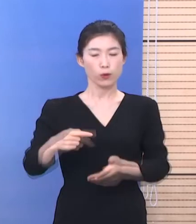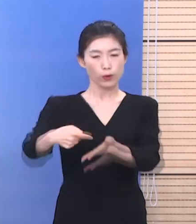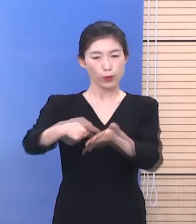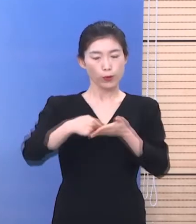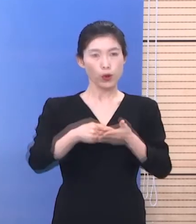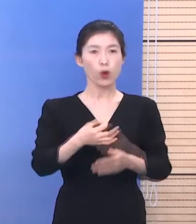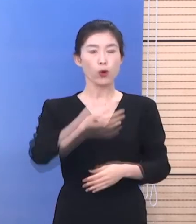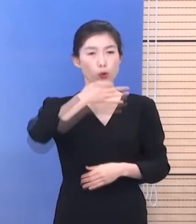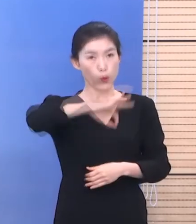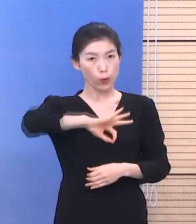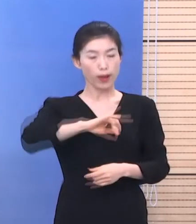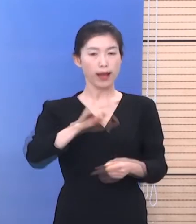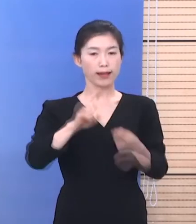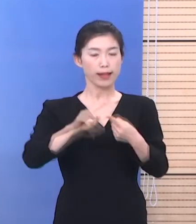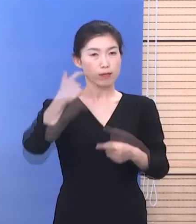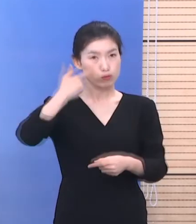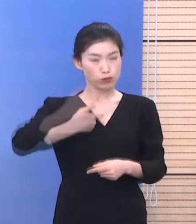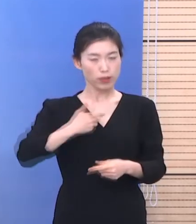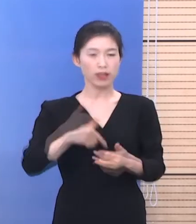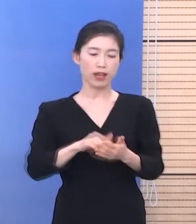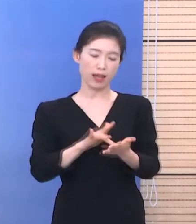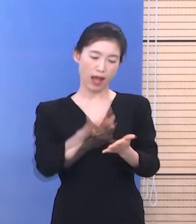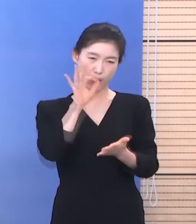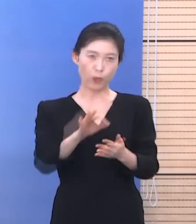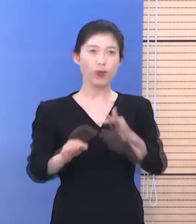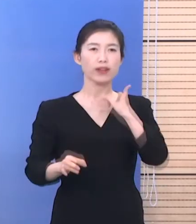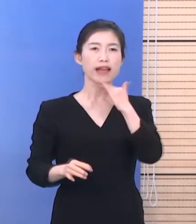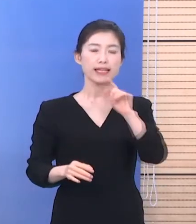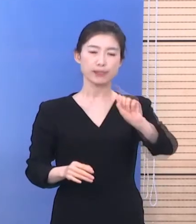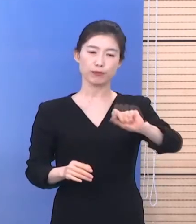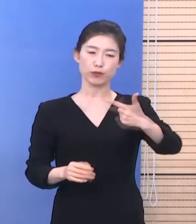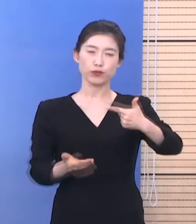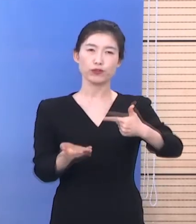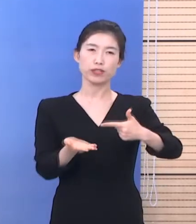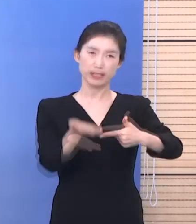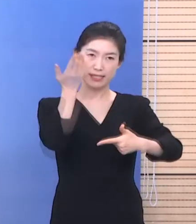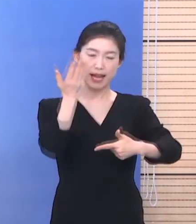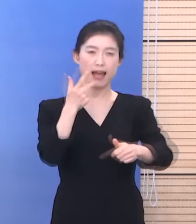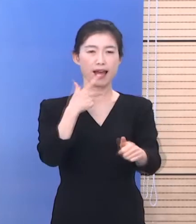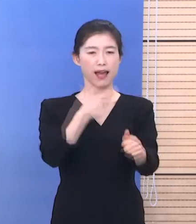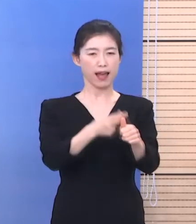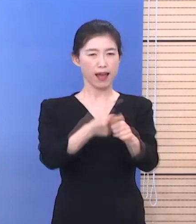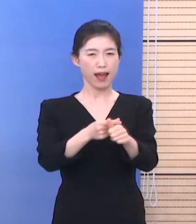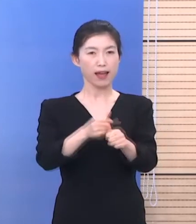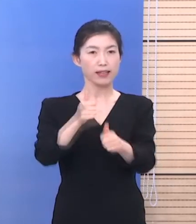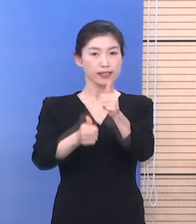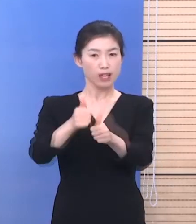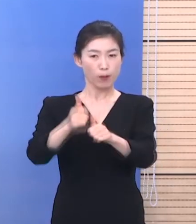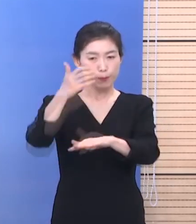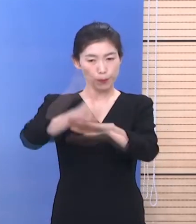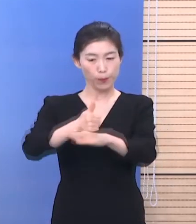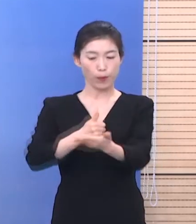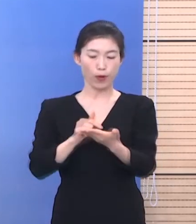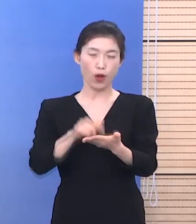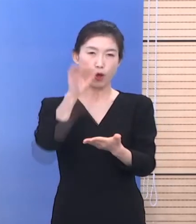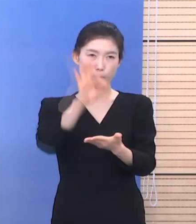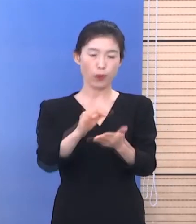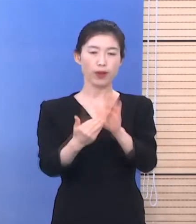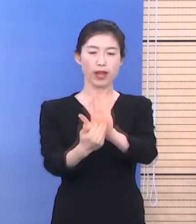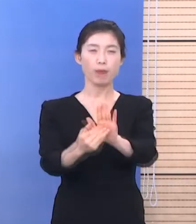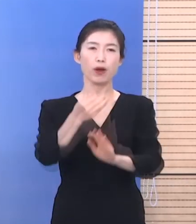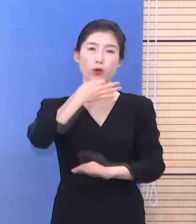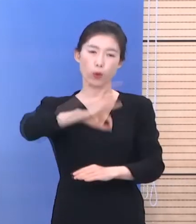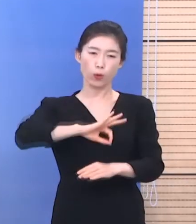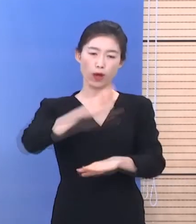효능 효과로서 16세 이상의 적절성을 포함한 임상시험 결과에서 확인한